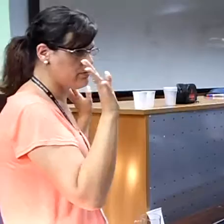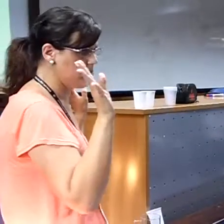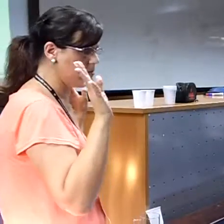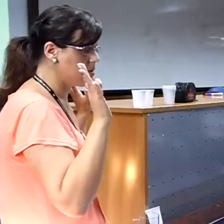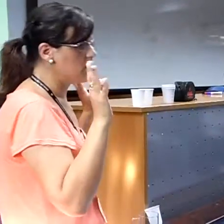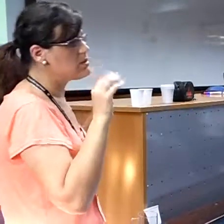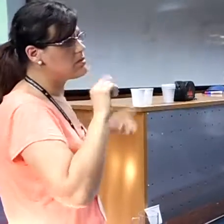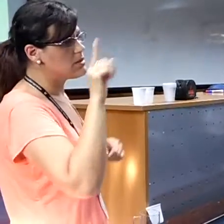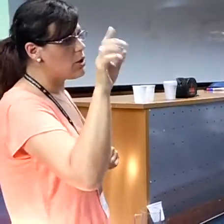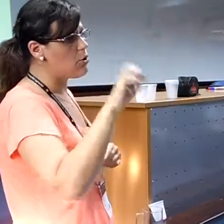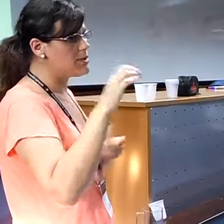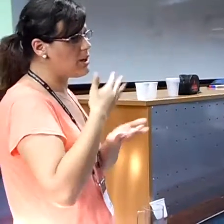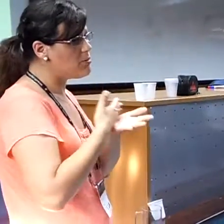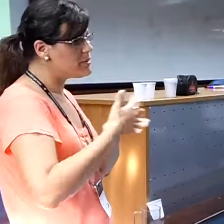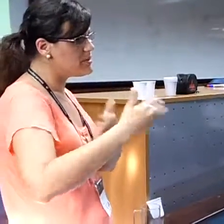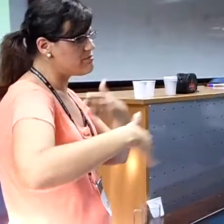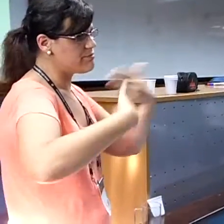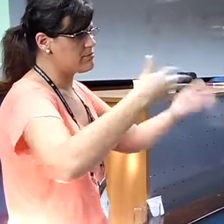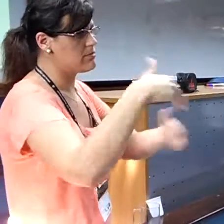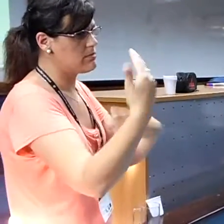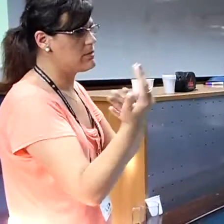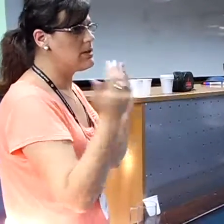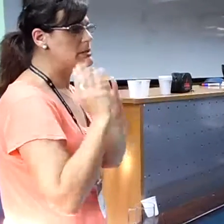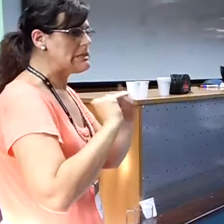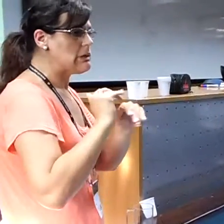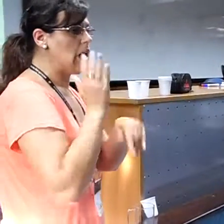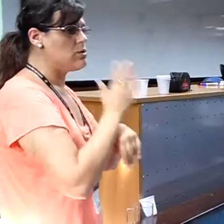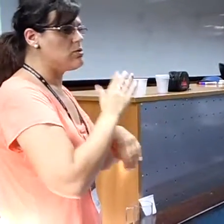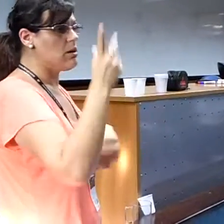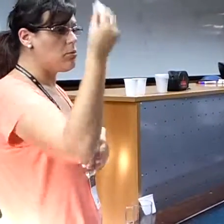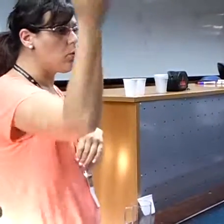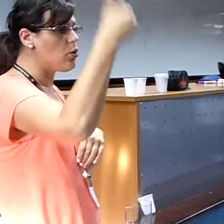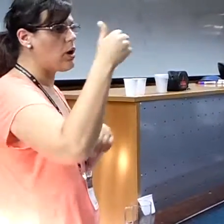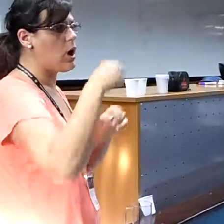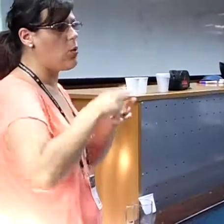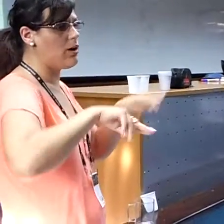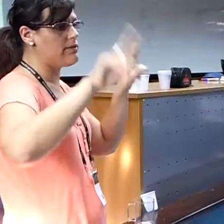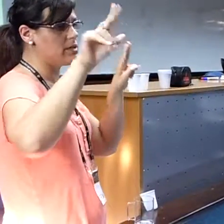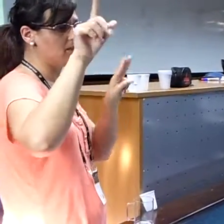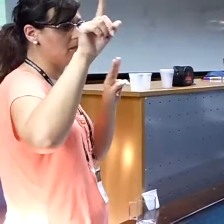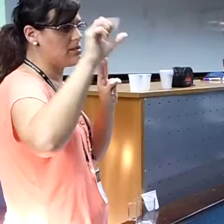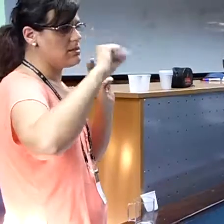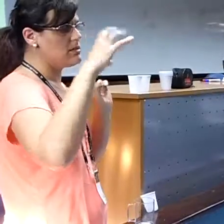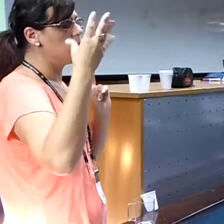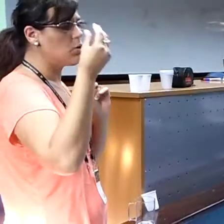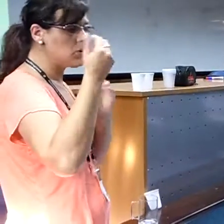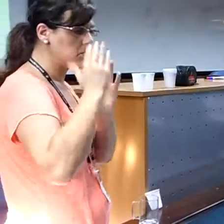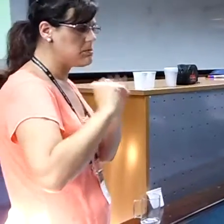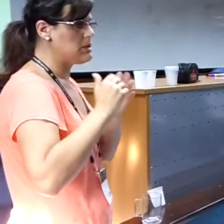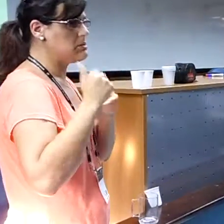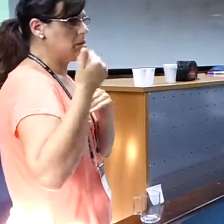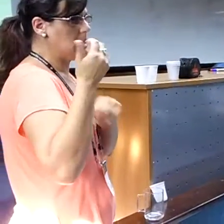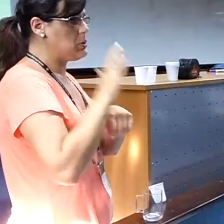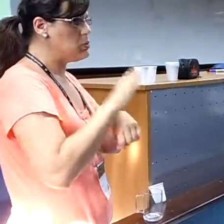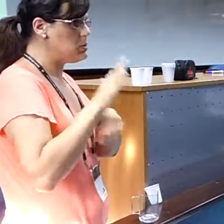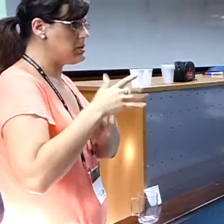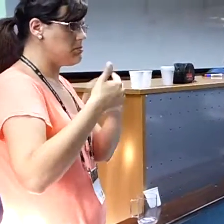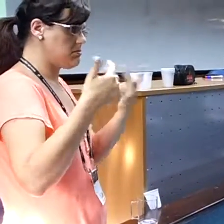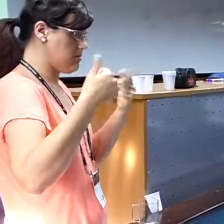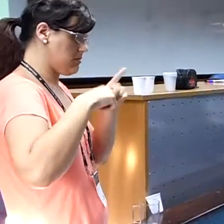essa questão da cultura surda. Na Europa tem uma certa discussão, né? Enfim, nós temos a Universidade